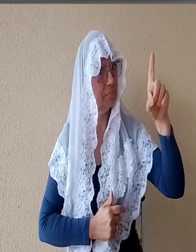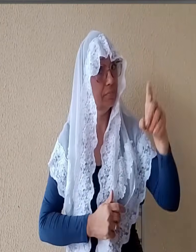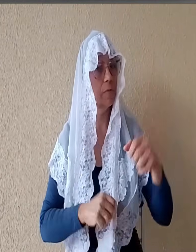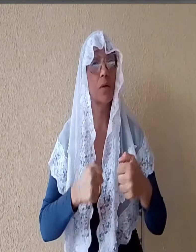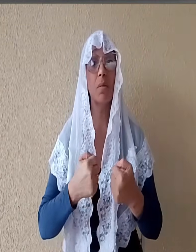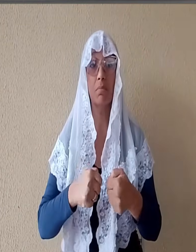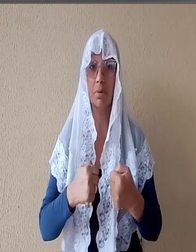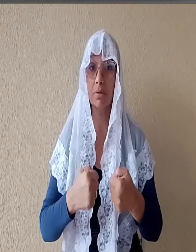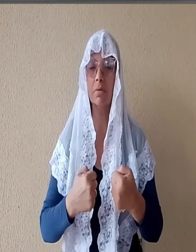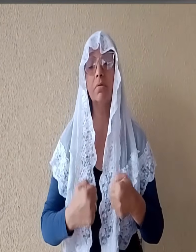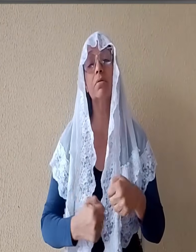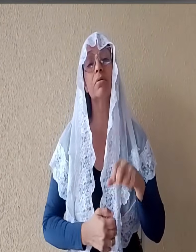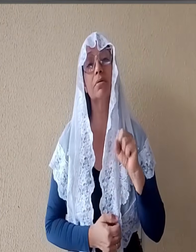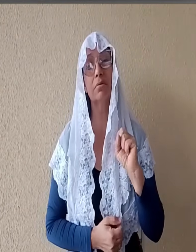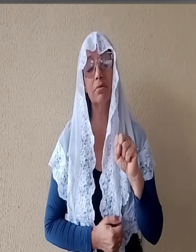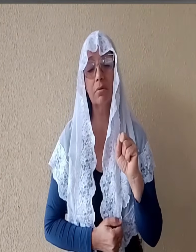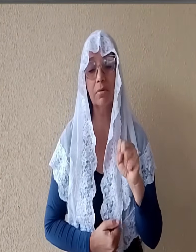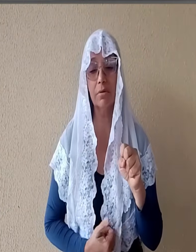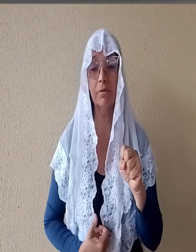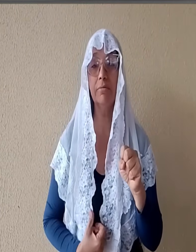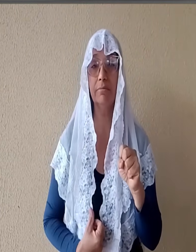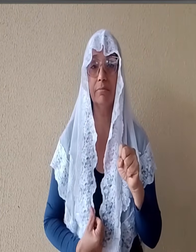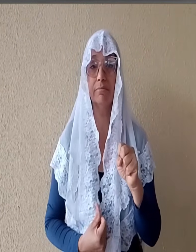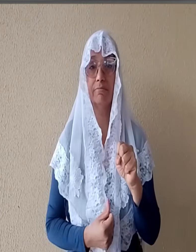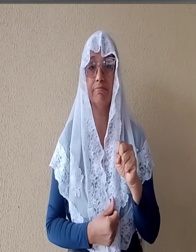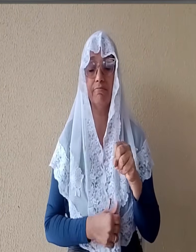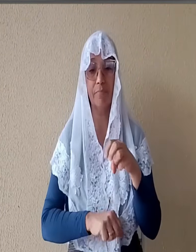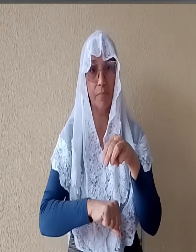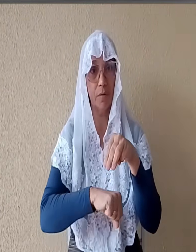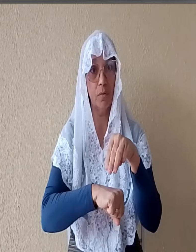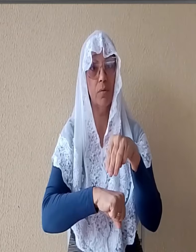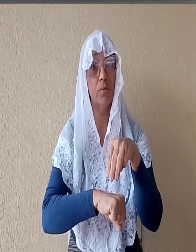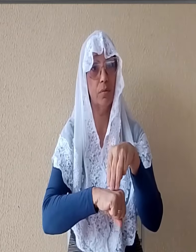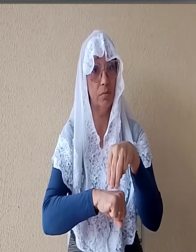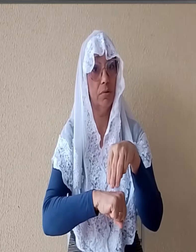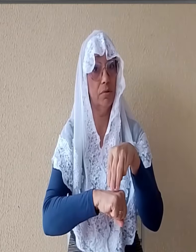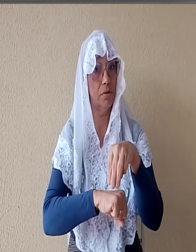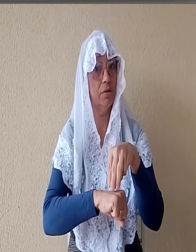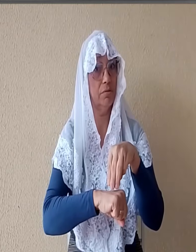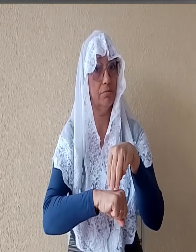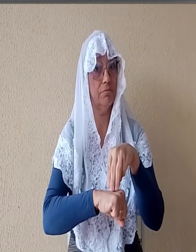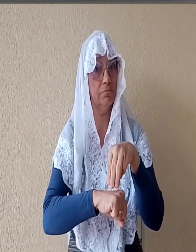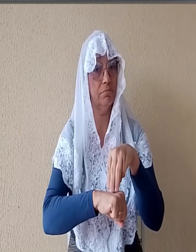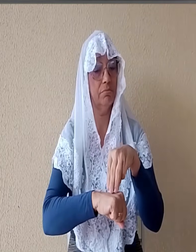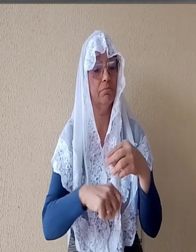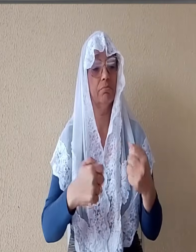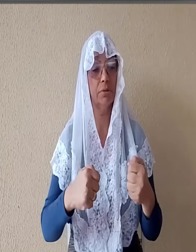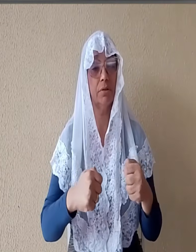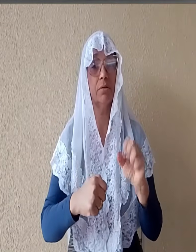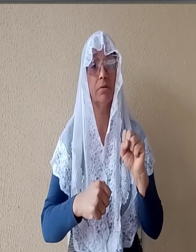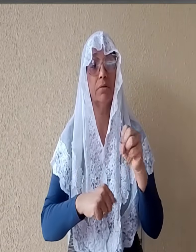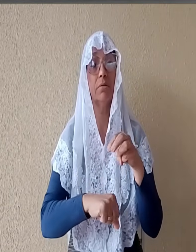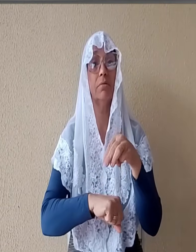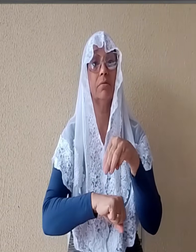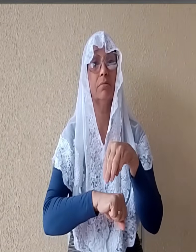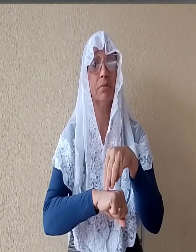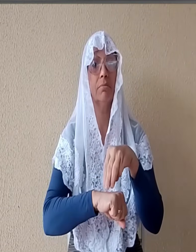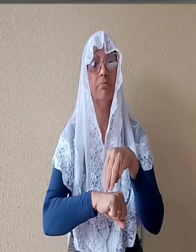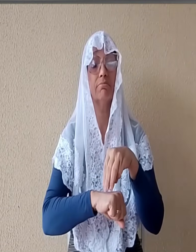tiver ancião, se coloca um ancião, irmão. Mas aonde tiver 1,